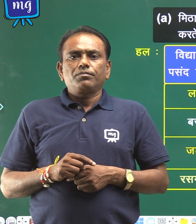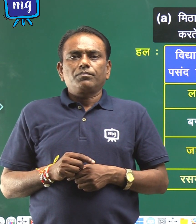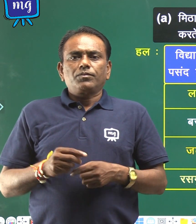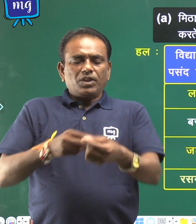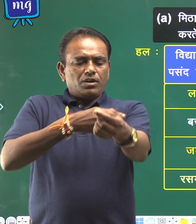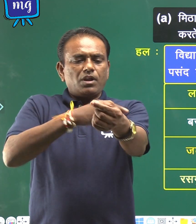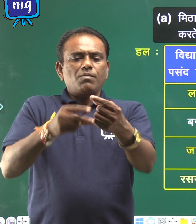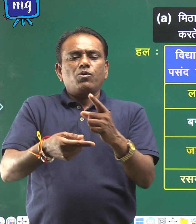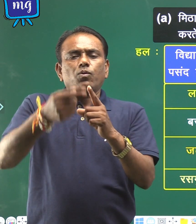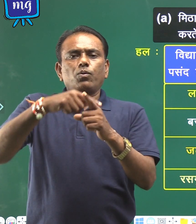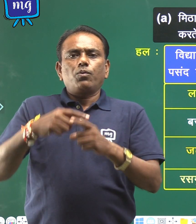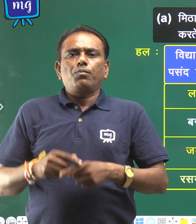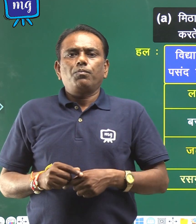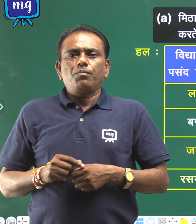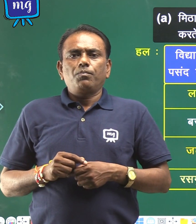नामों को